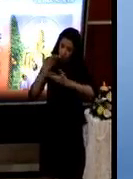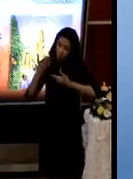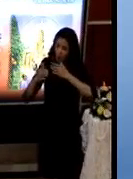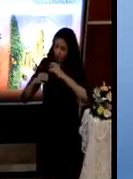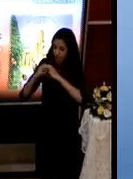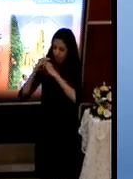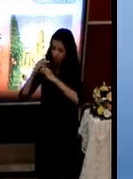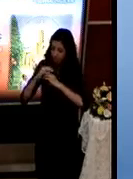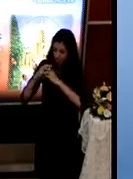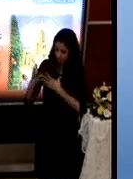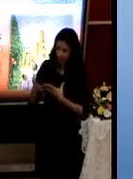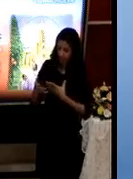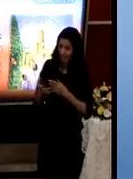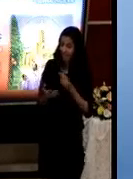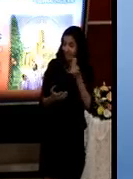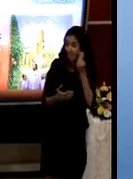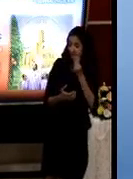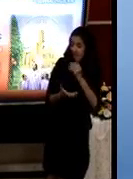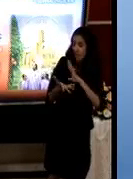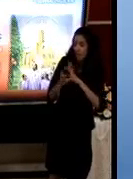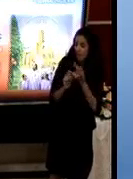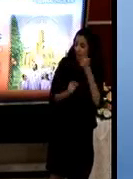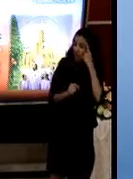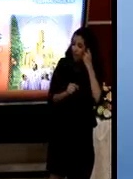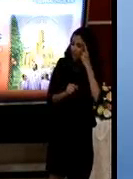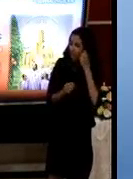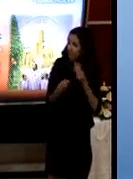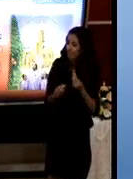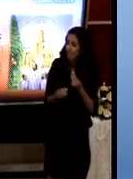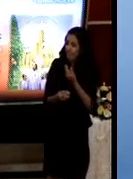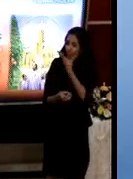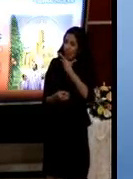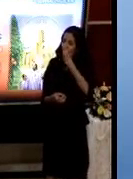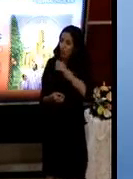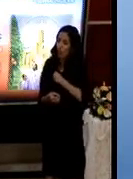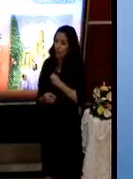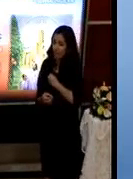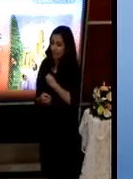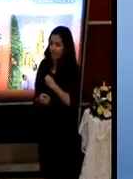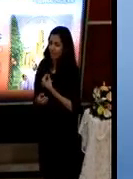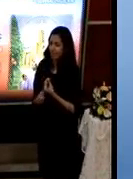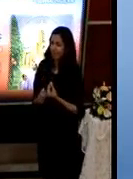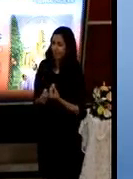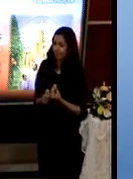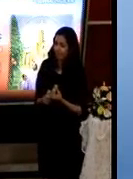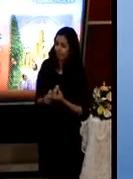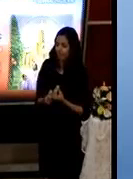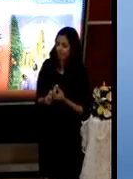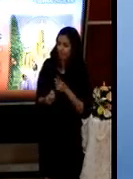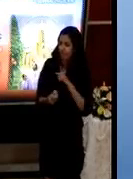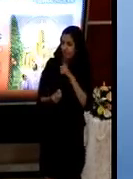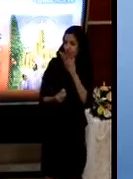como un momento de aprendizaje, aprender a confiar en Dios, que Él va a hacer qué cosa.